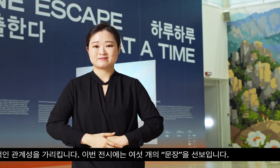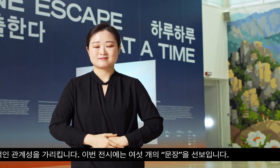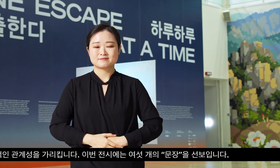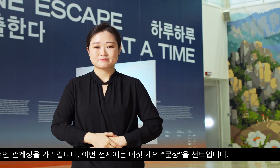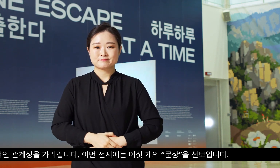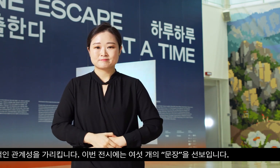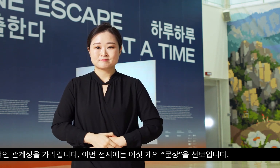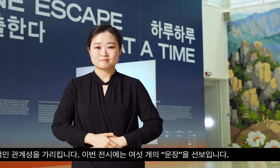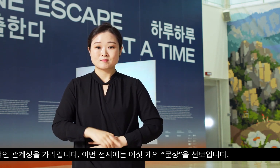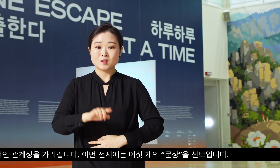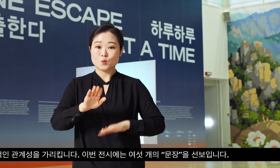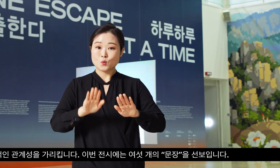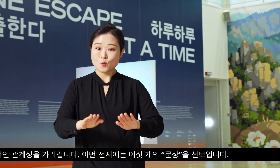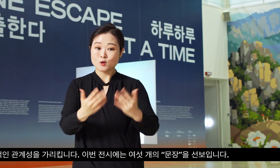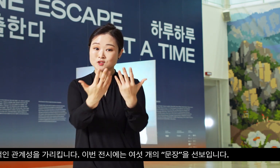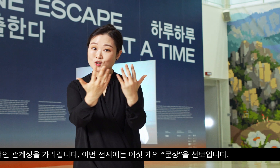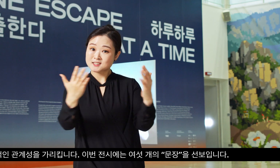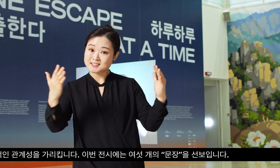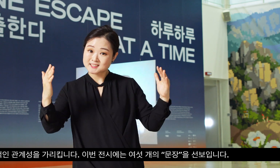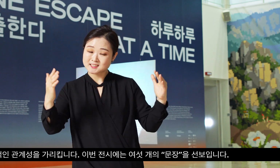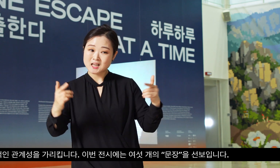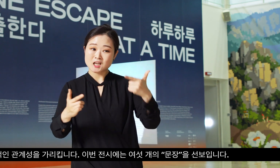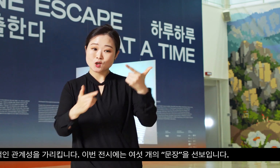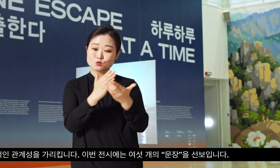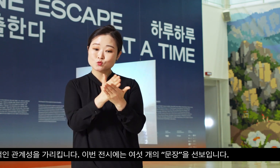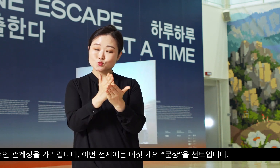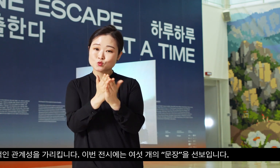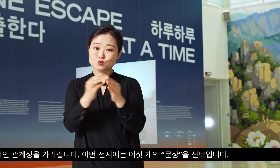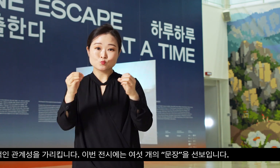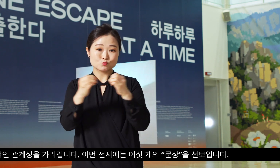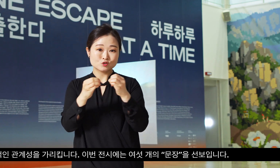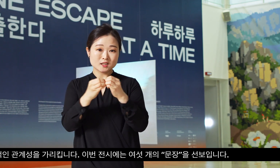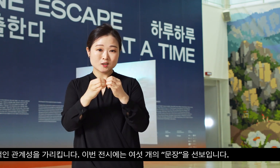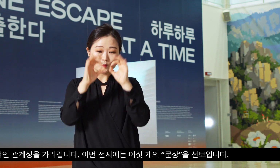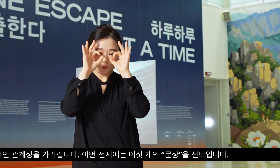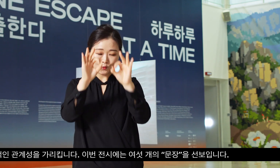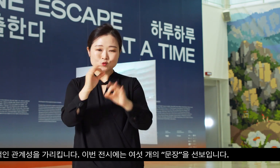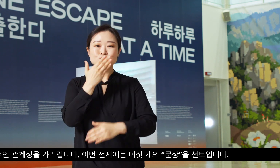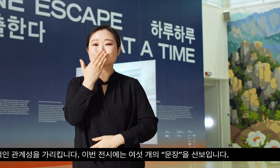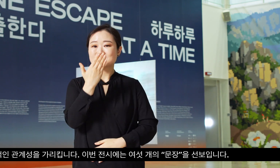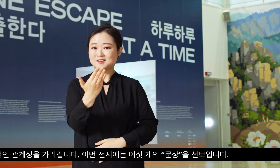이번 전시회는 6개의 문장을 선보입니다.